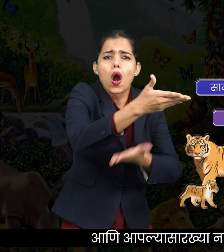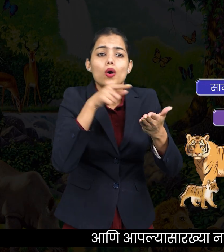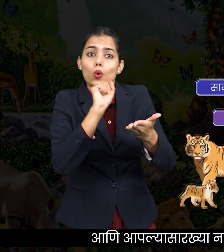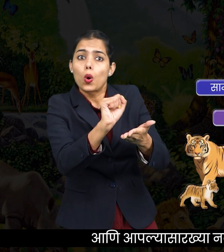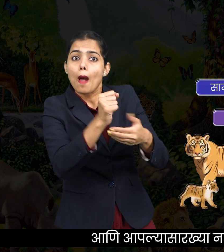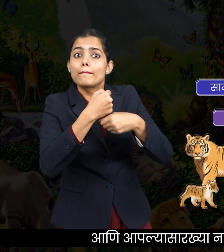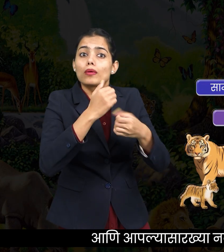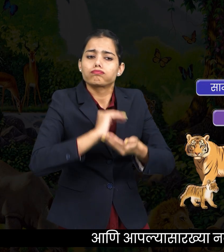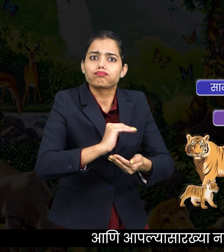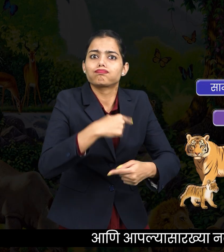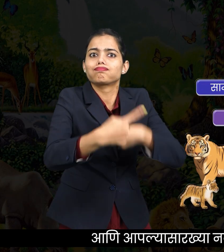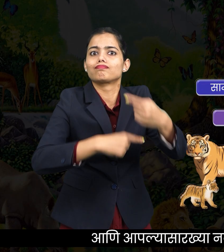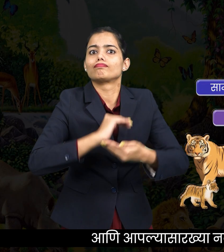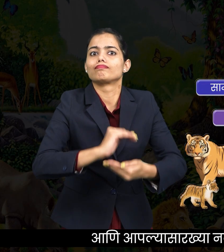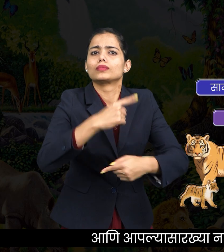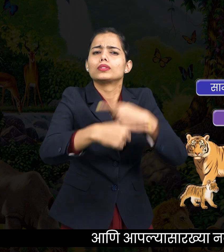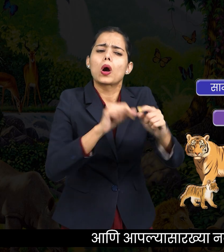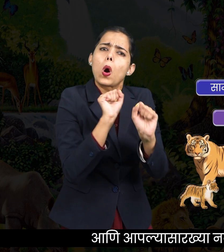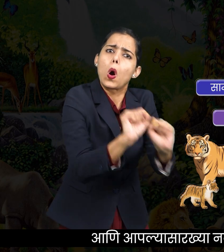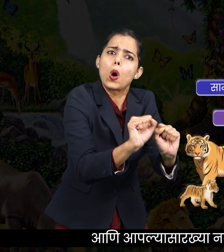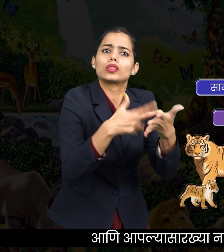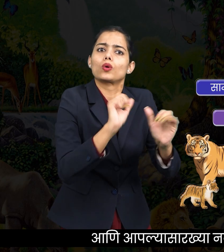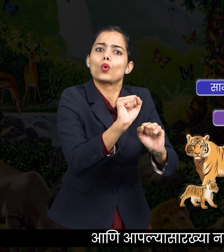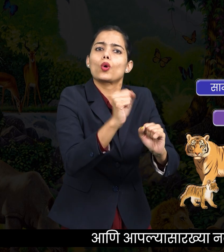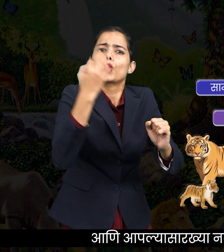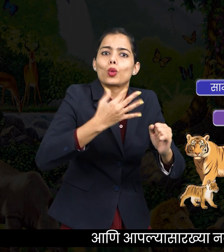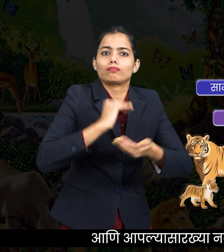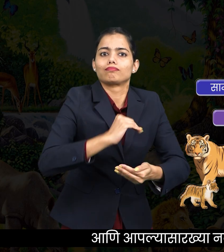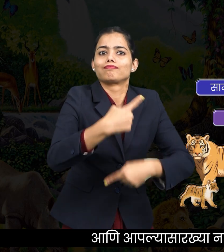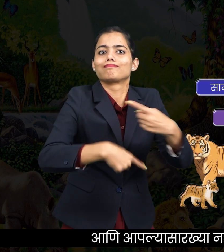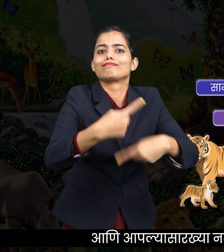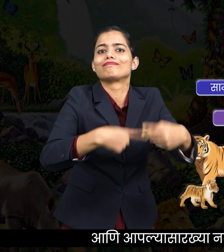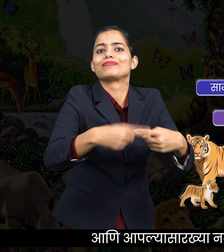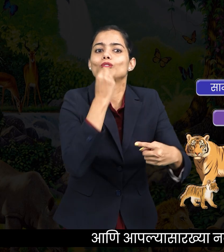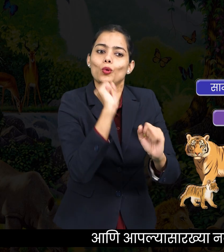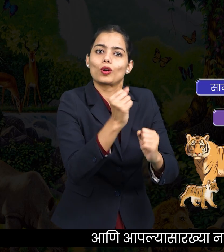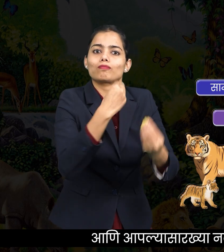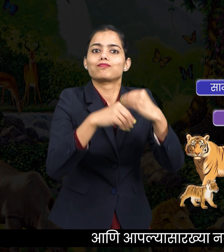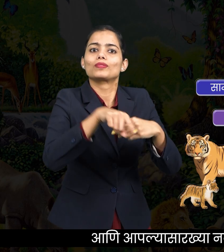आणि आपल्यासारख्या नवीन व्यक्ती तयार करू शकतात.